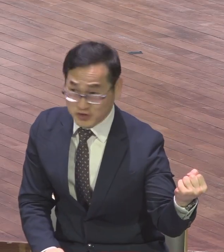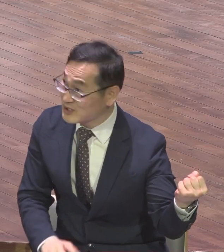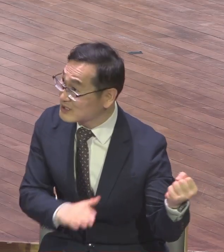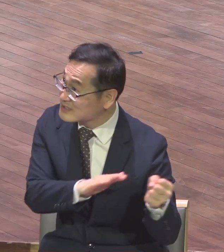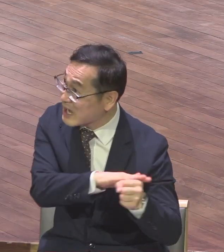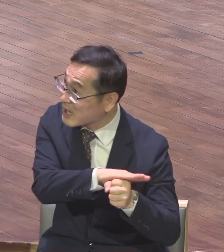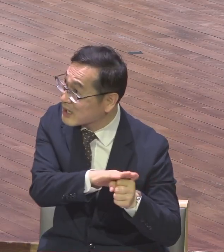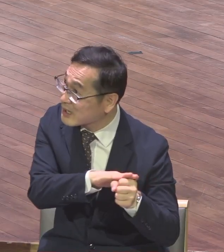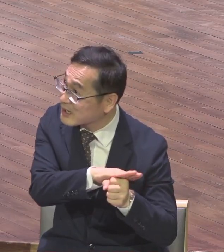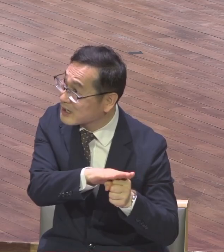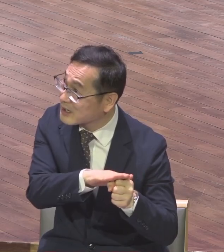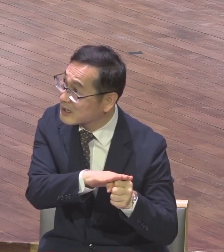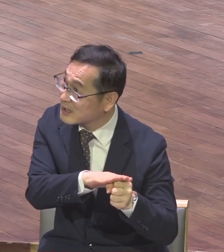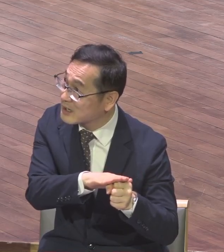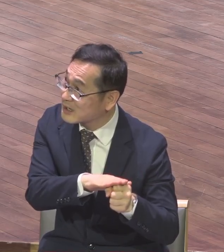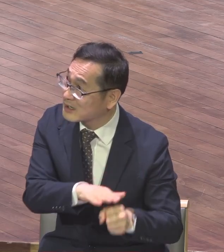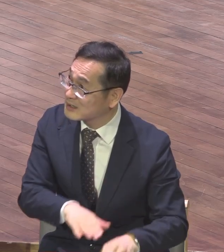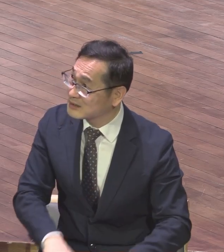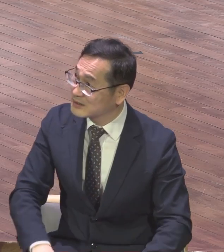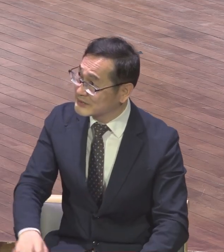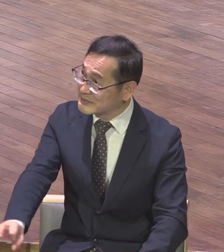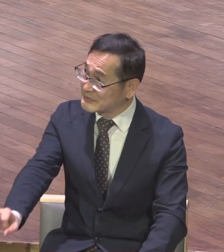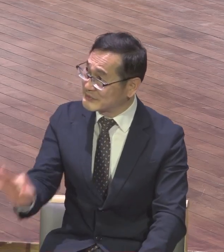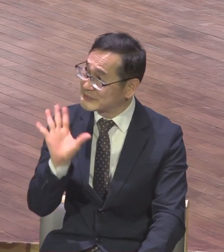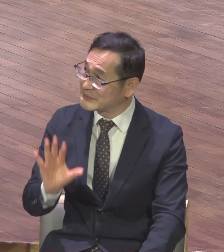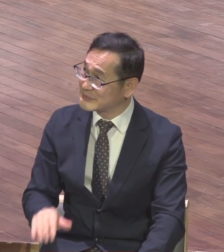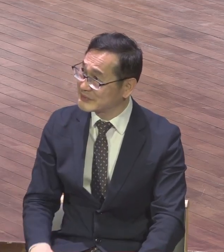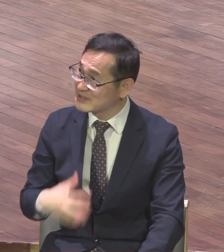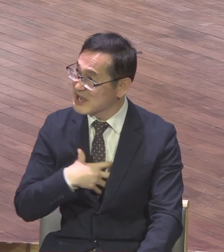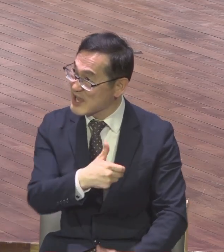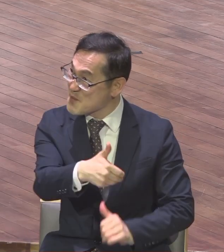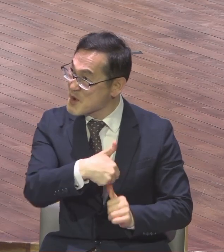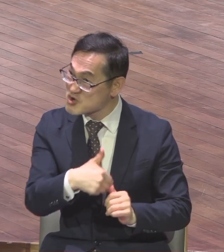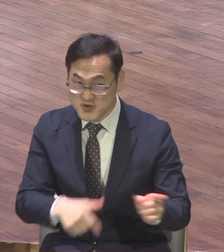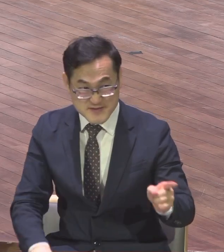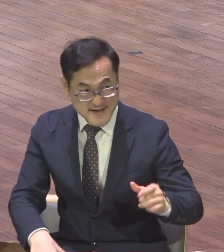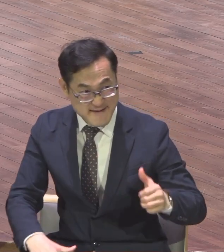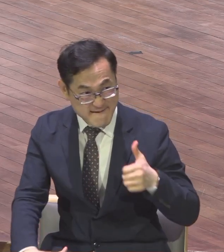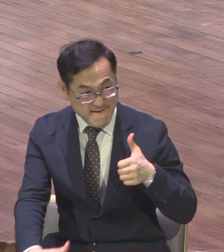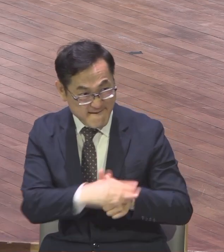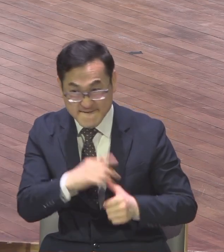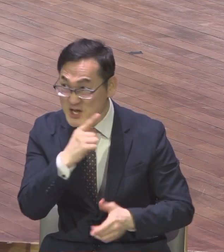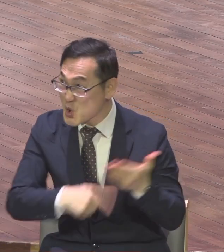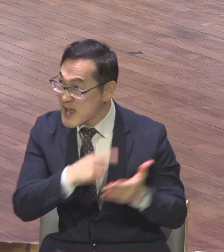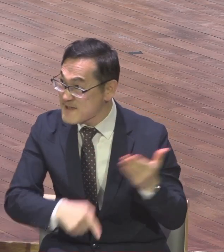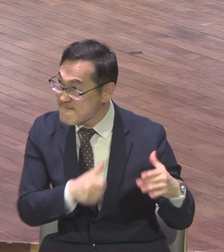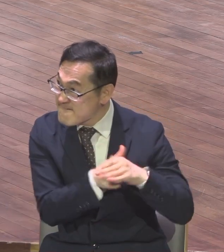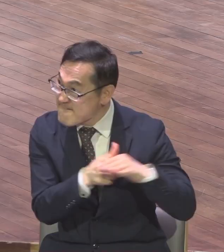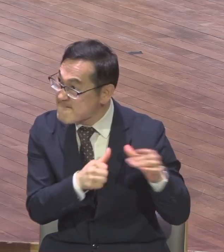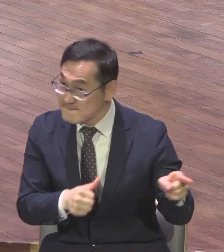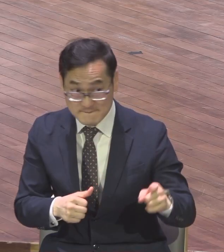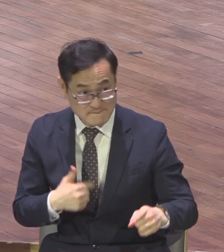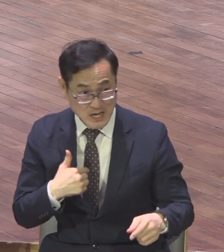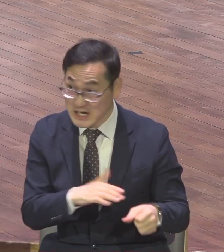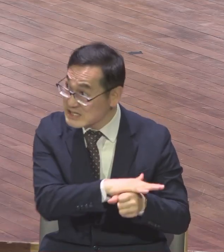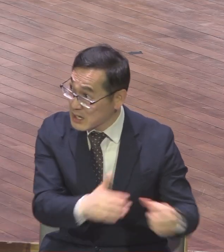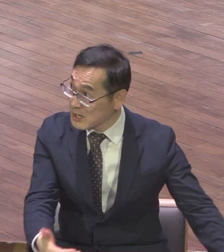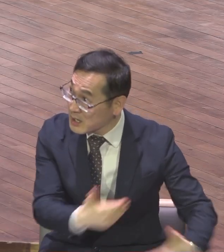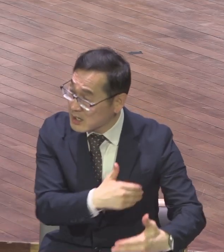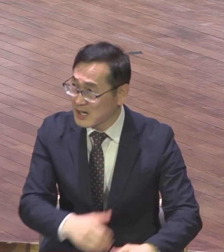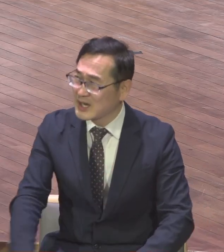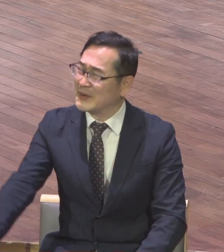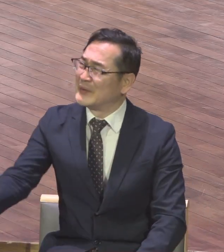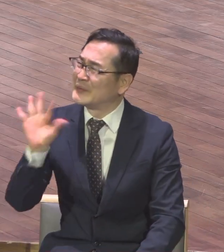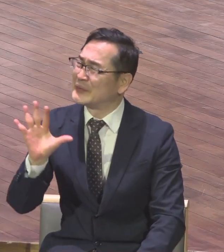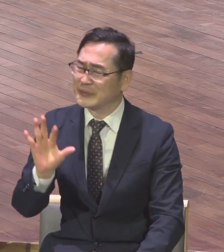말씀하시는데요. 원수를 어떻게 사랑합니까? 나를 괴롭히고 내게 손해 입히고 나를 욕하는데 어떻게 그 원수를